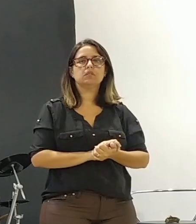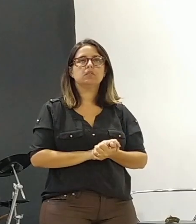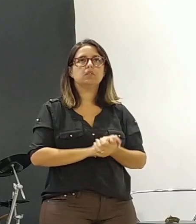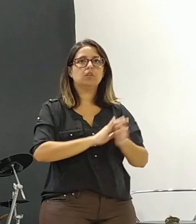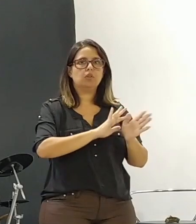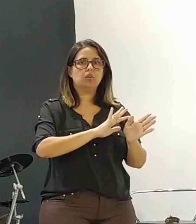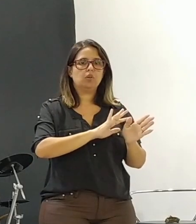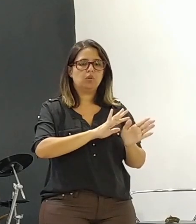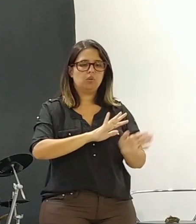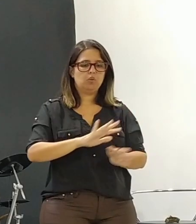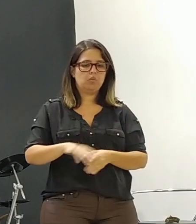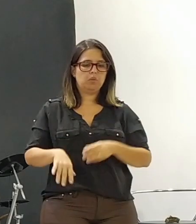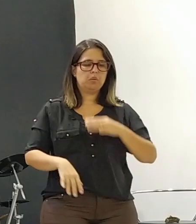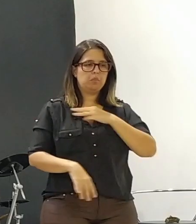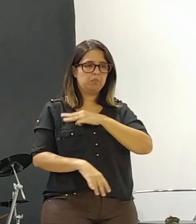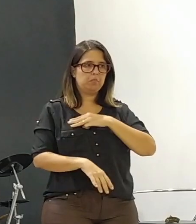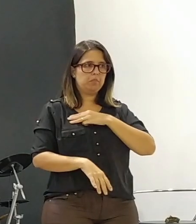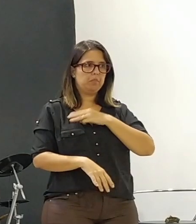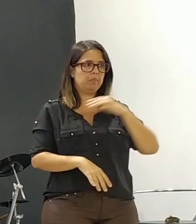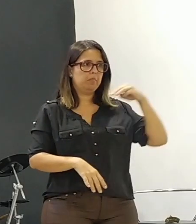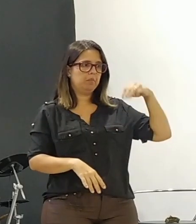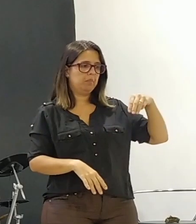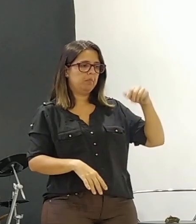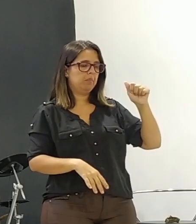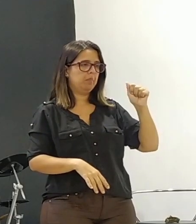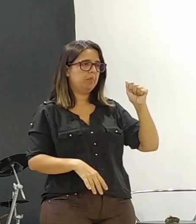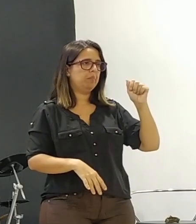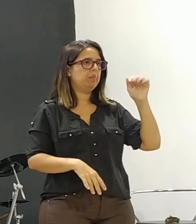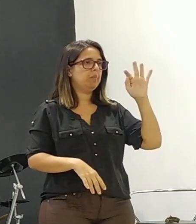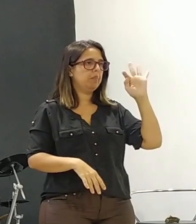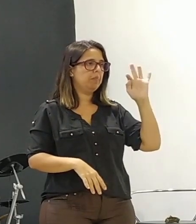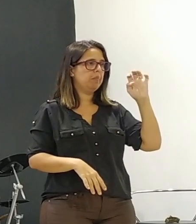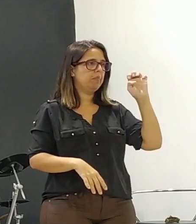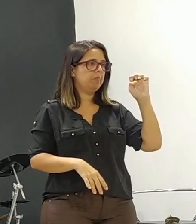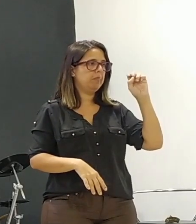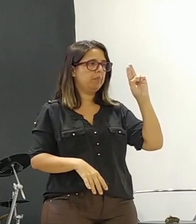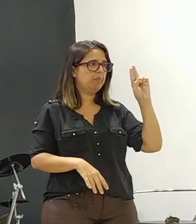Mateus capítulo 26, a última parte,